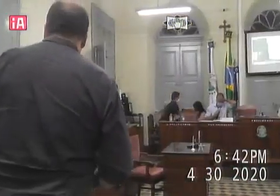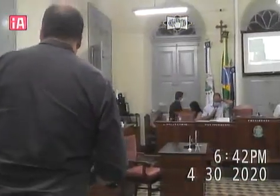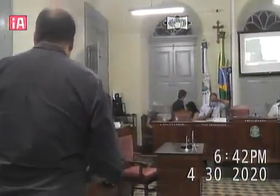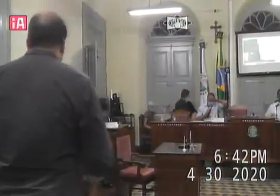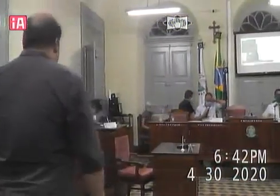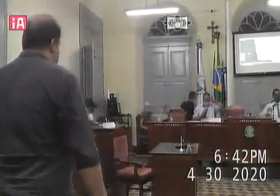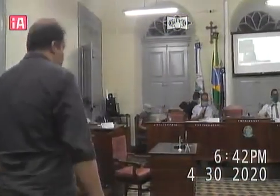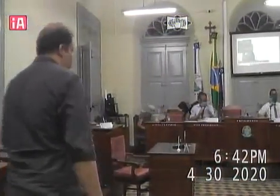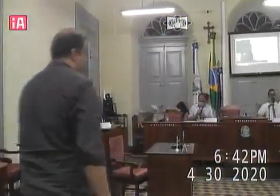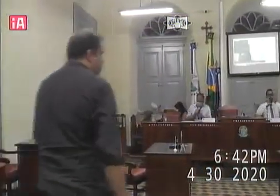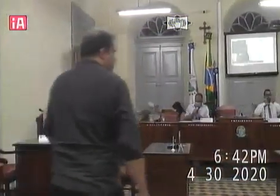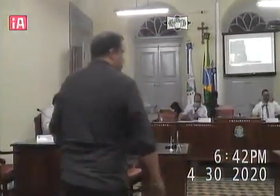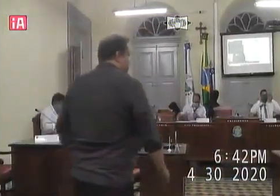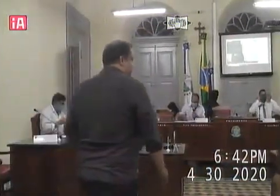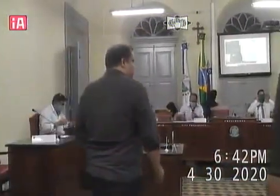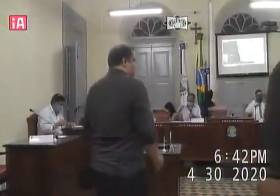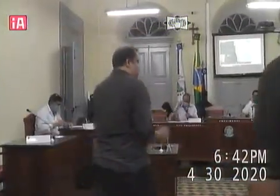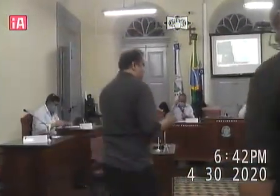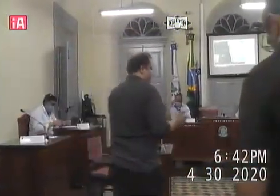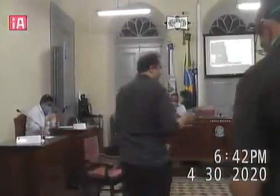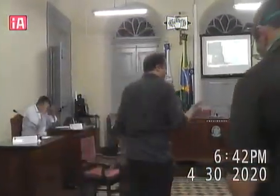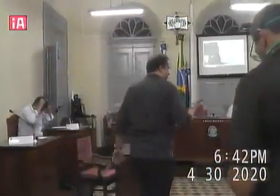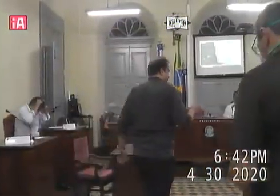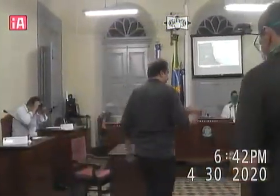Vamos agora para a presença dos senhores vereadores.